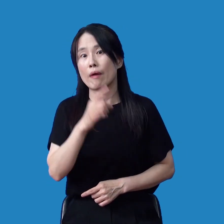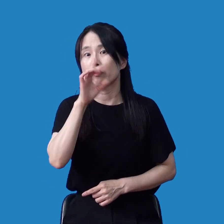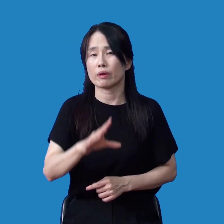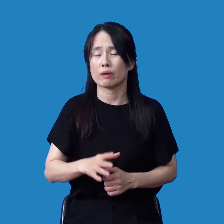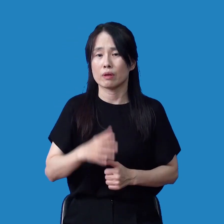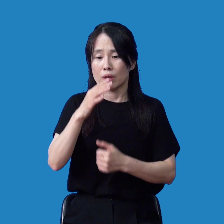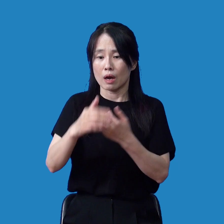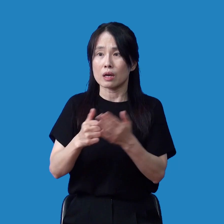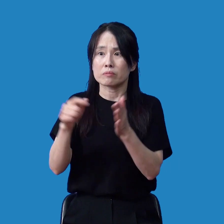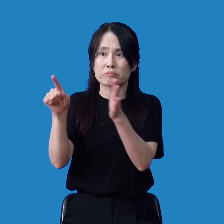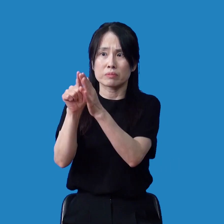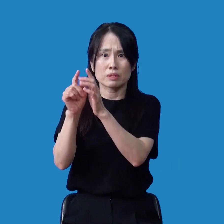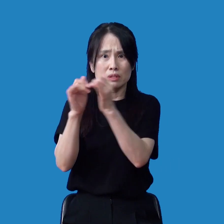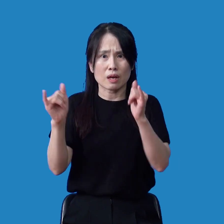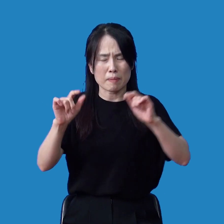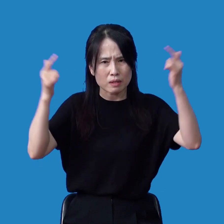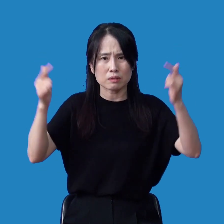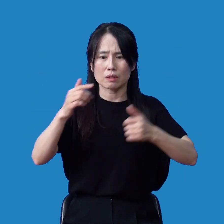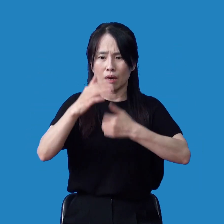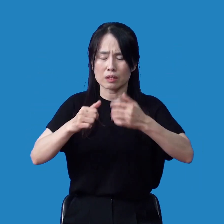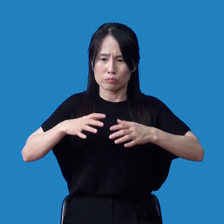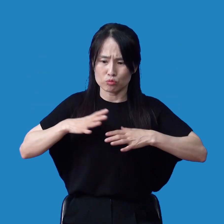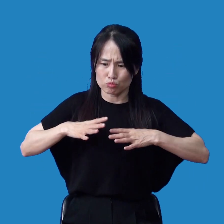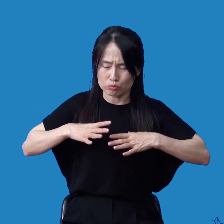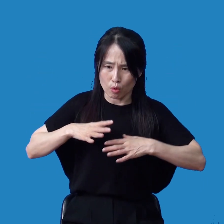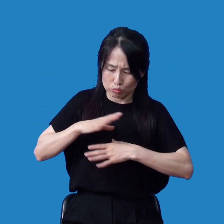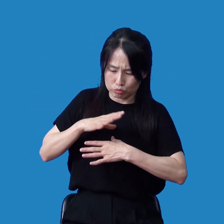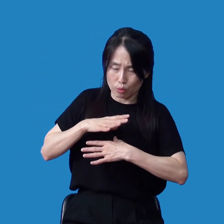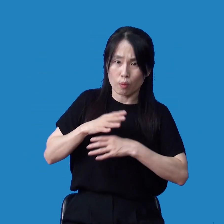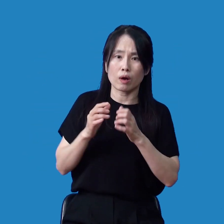그 사람은 하나님을 두려워하는 사람이 아닙니다.